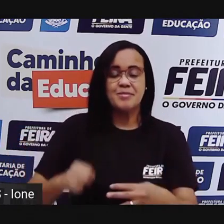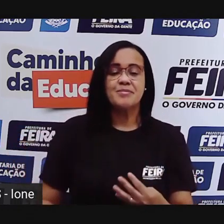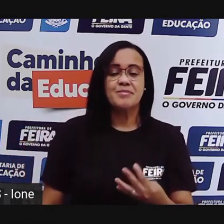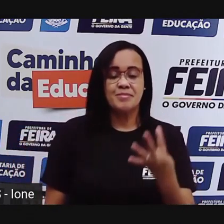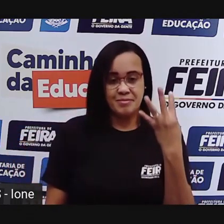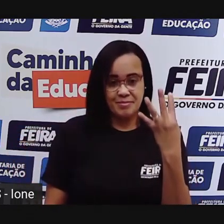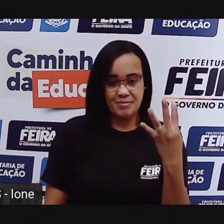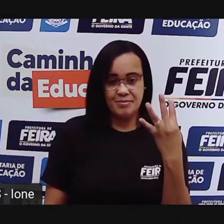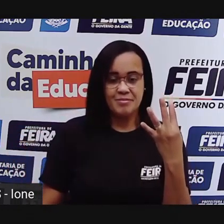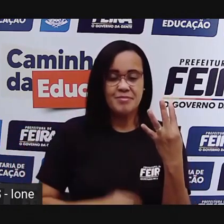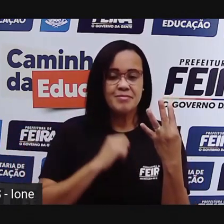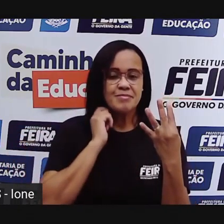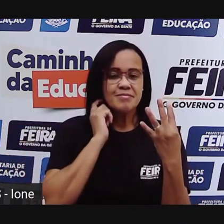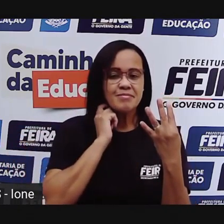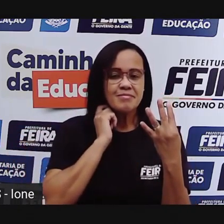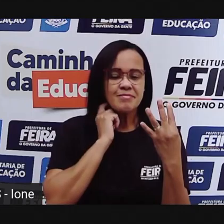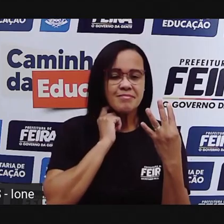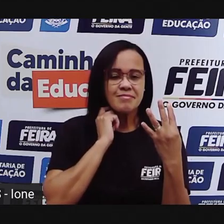A verde,